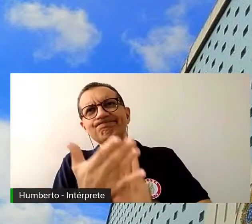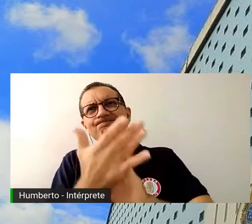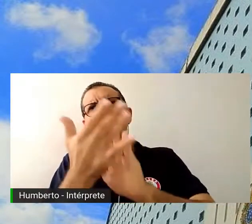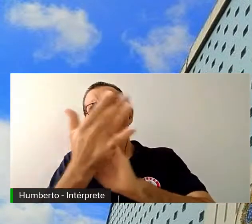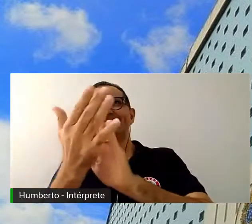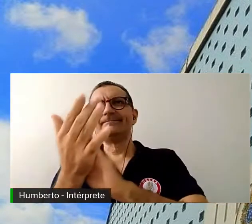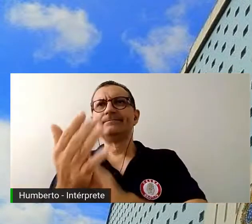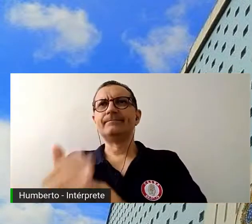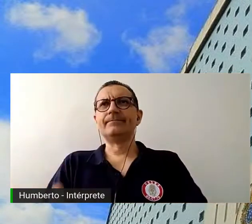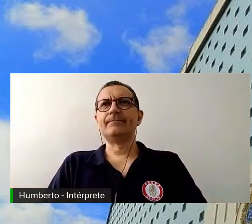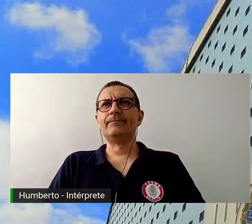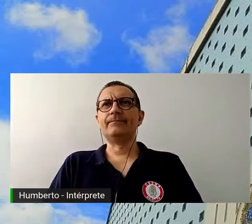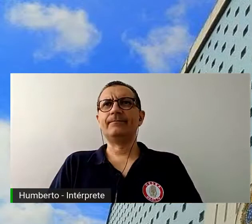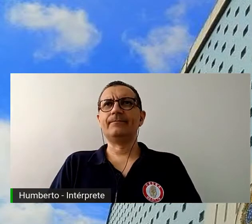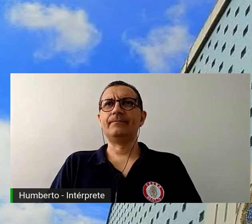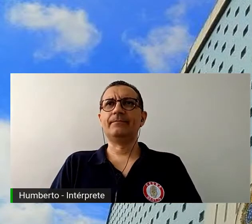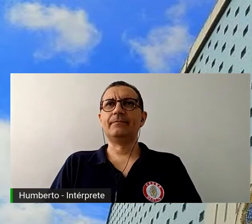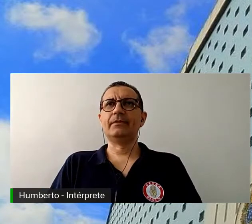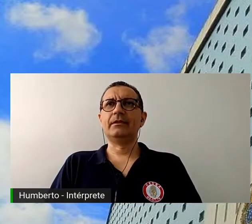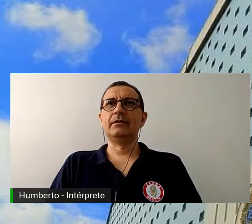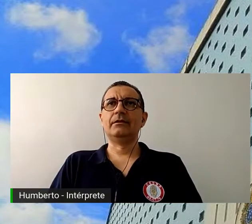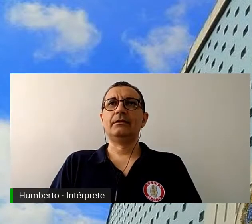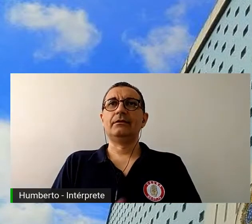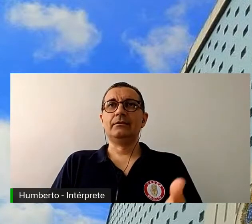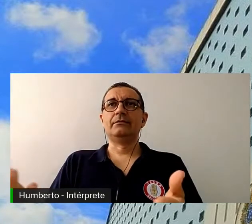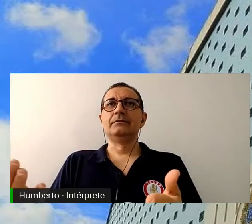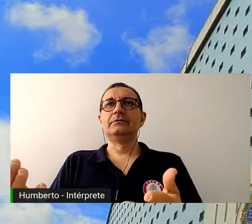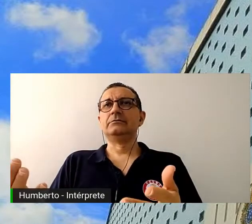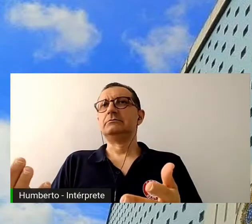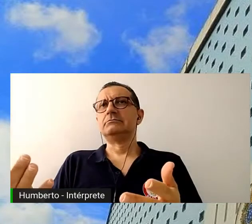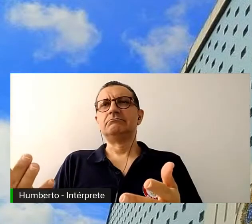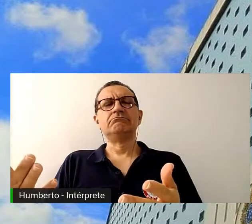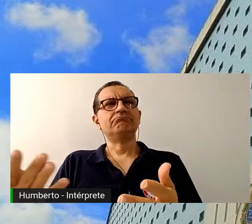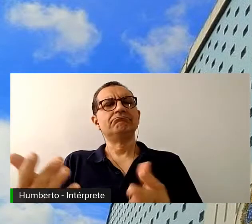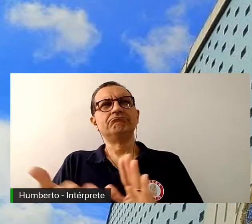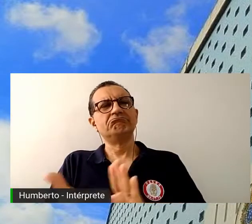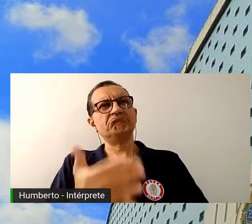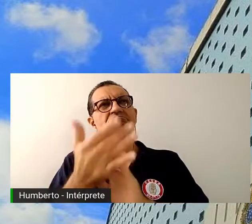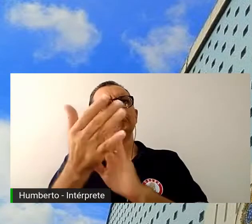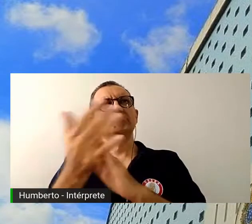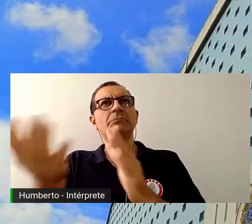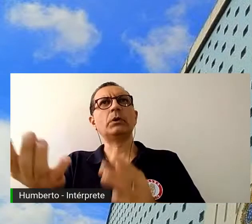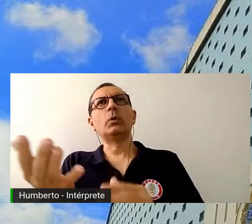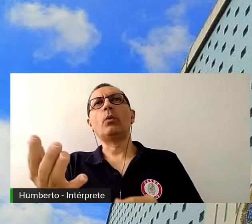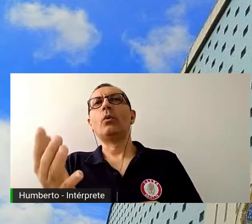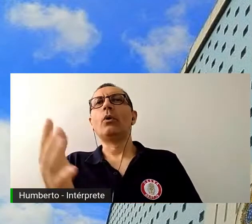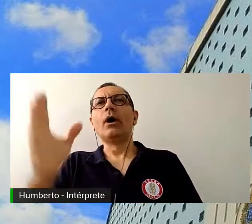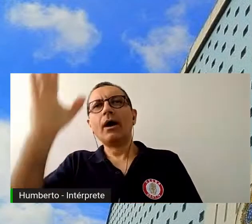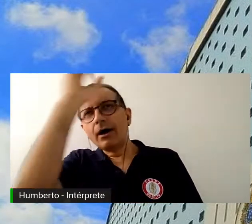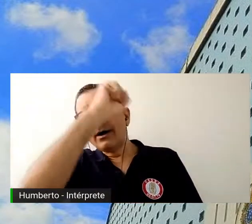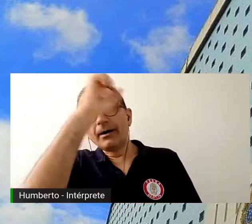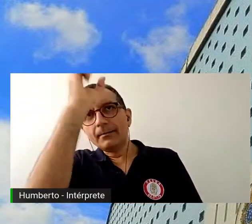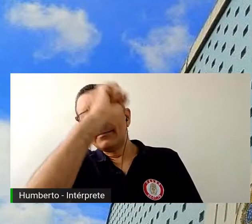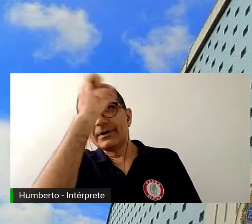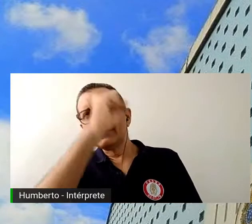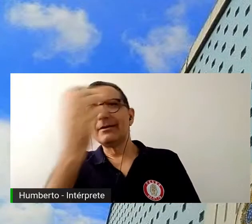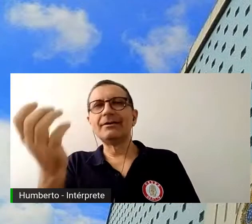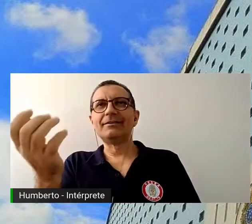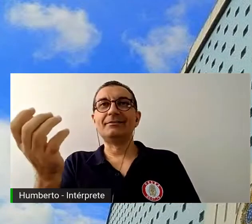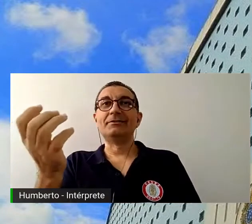seremos. Teremos como oferecer, teremos um brinde, o conhecimento, celebraremos o conhecimento nesse momento, com a palestra da